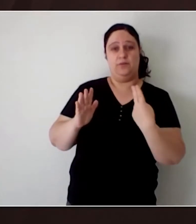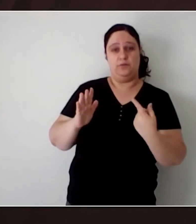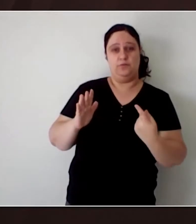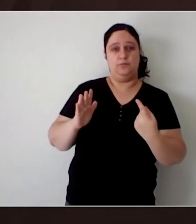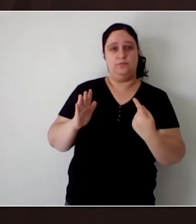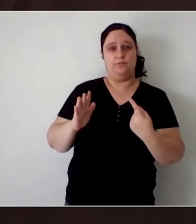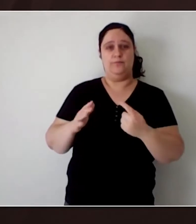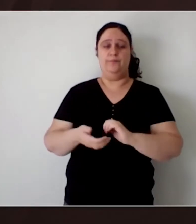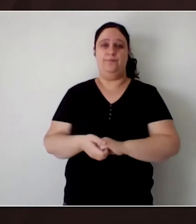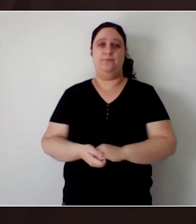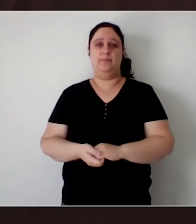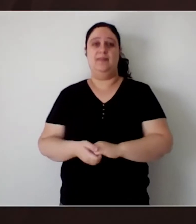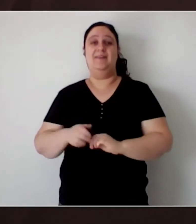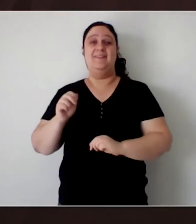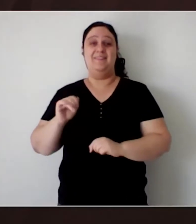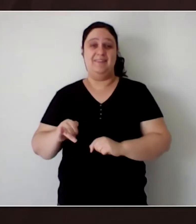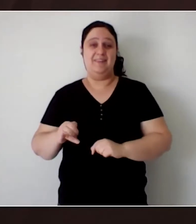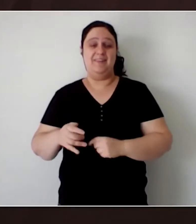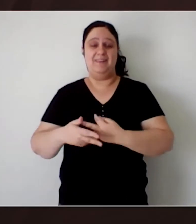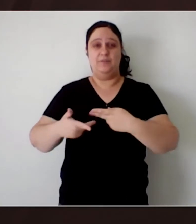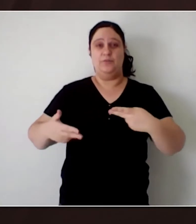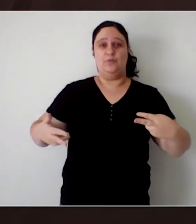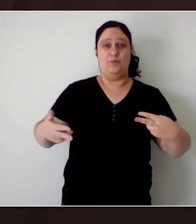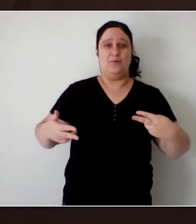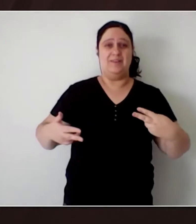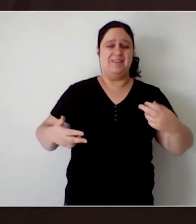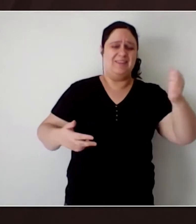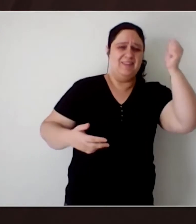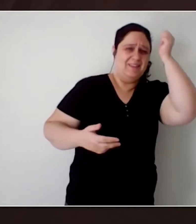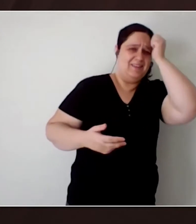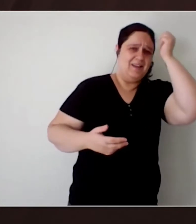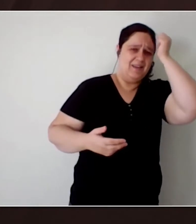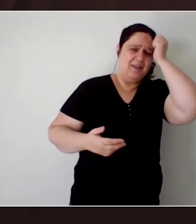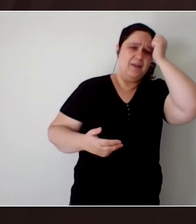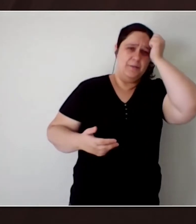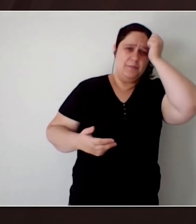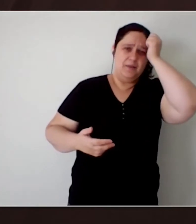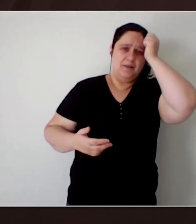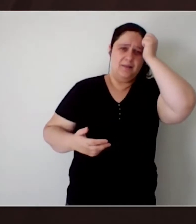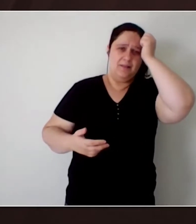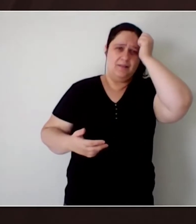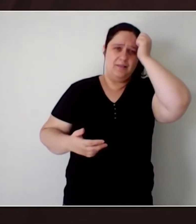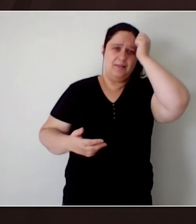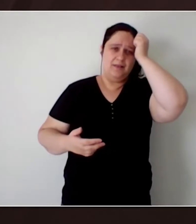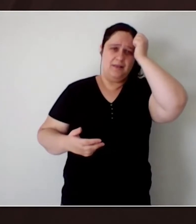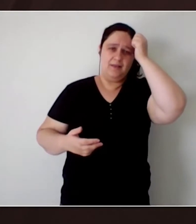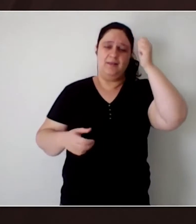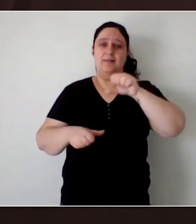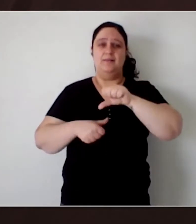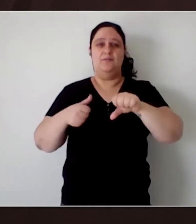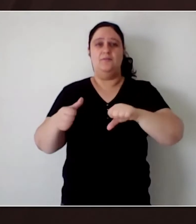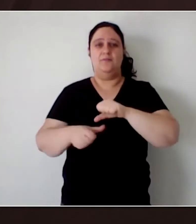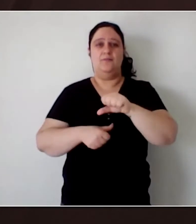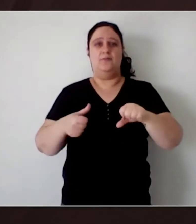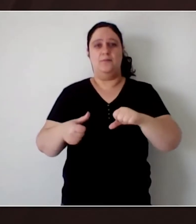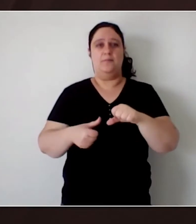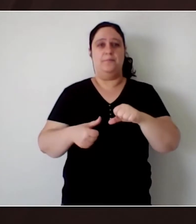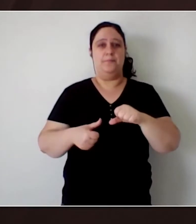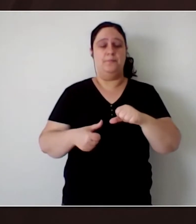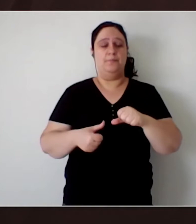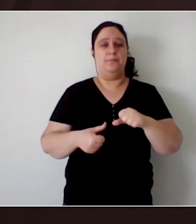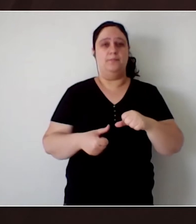erros, será utensílio para honra, santificado e útil ao seu possuidor,